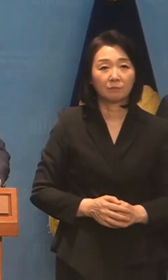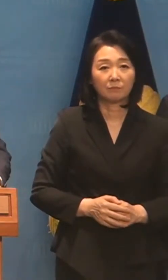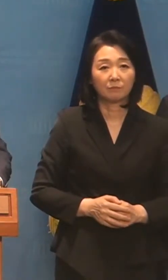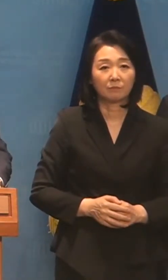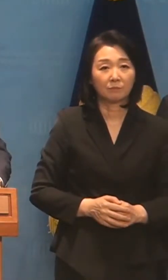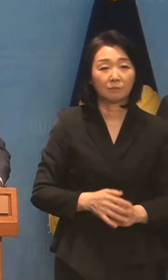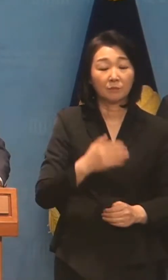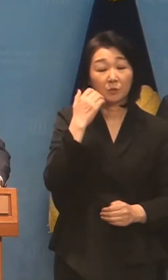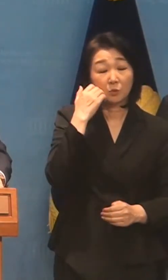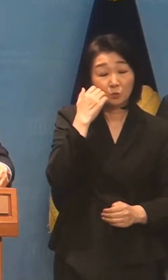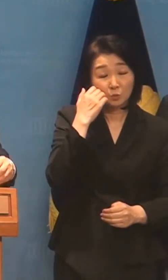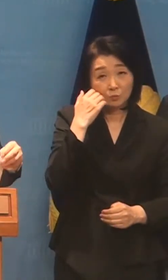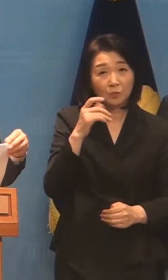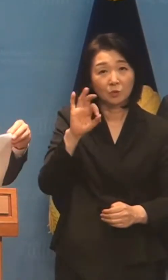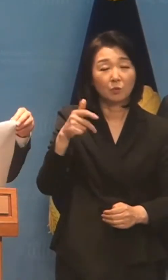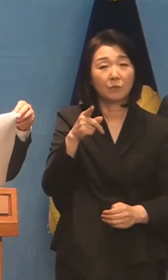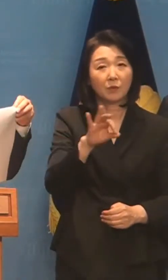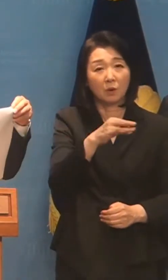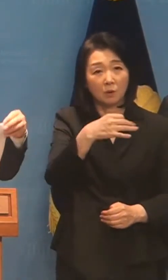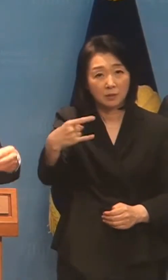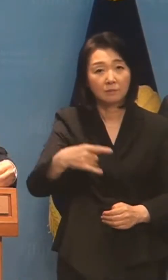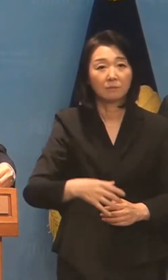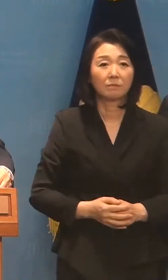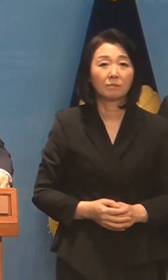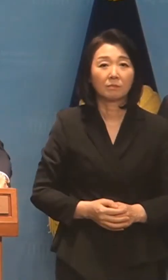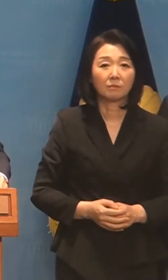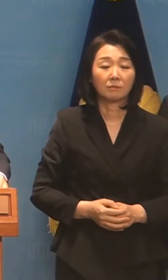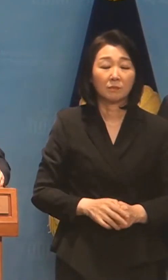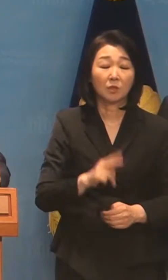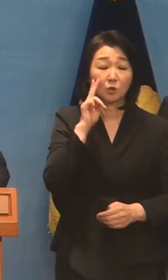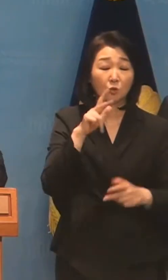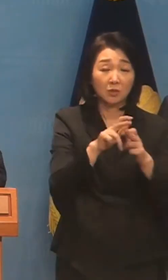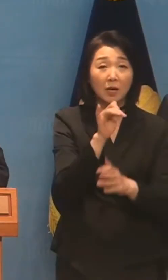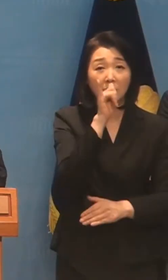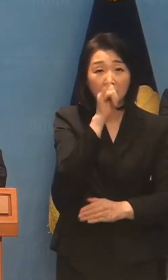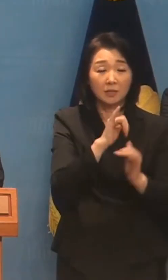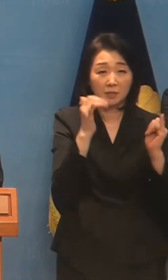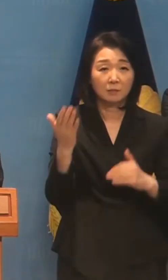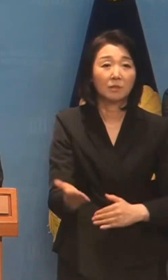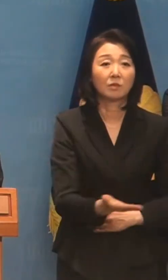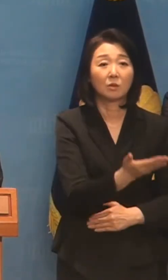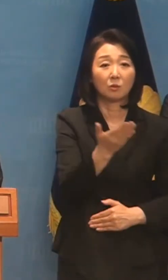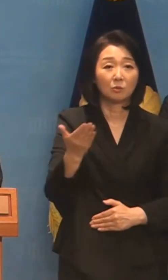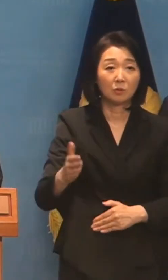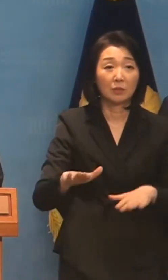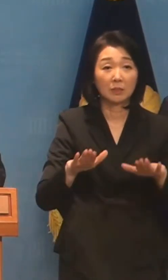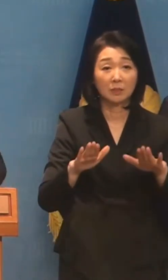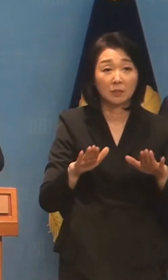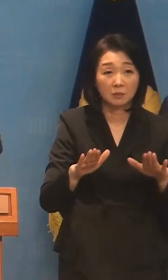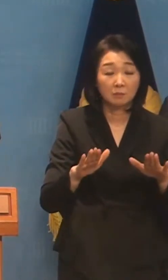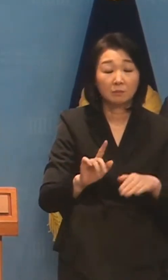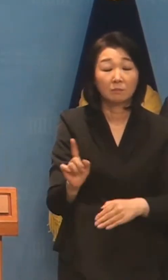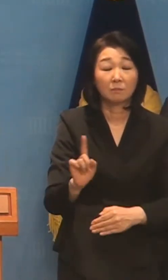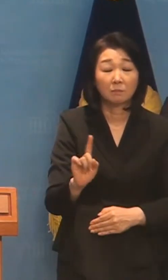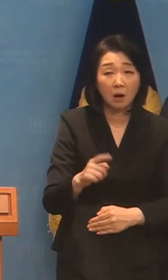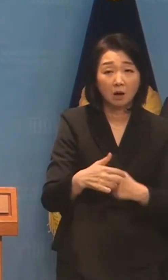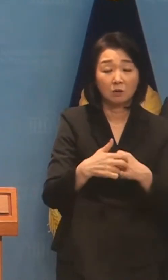전국장애인건강원연대 이사 문경희입니다. 중증 장애를 가진 시민들은 현재 논의되고 있는